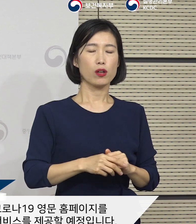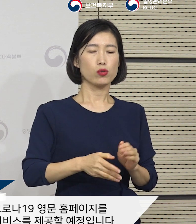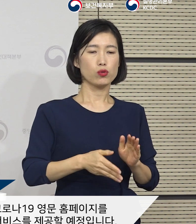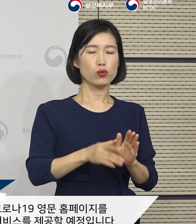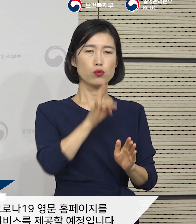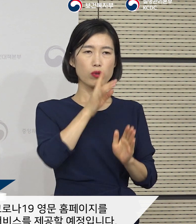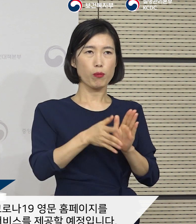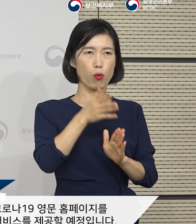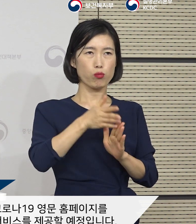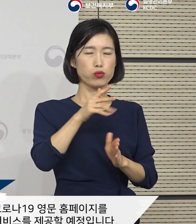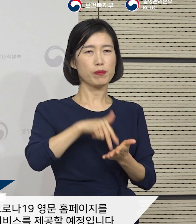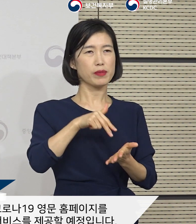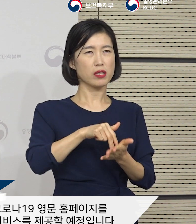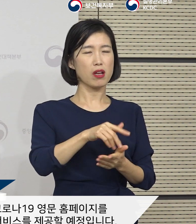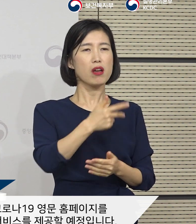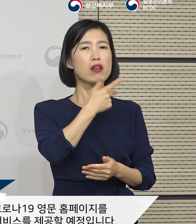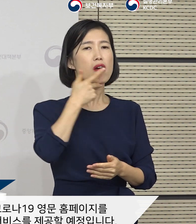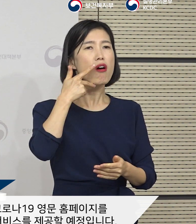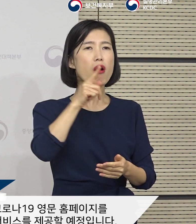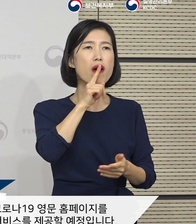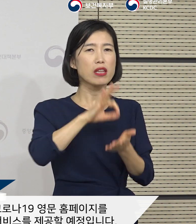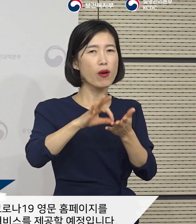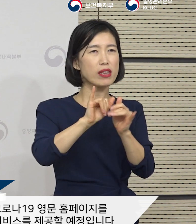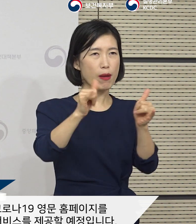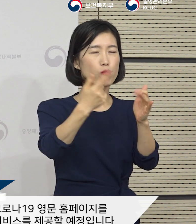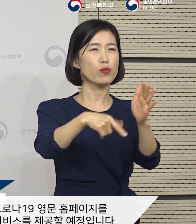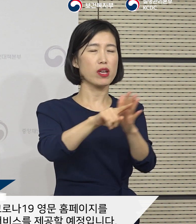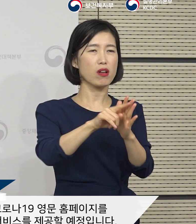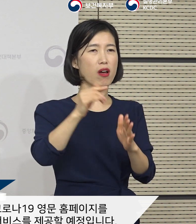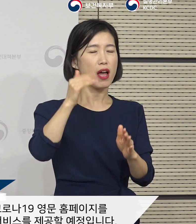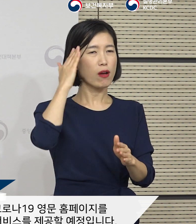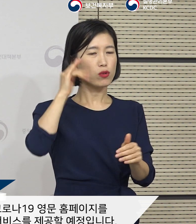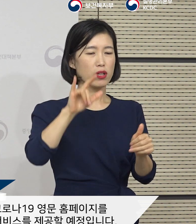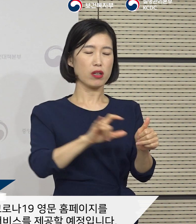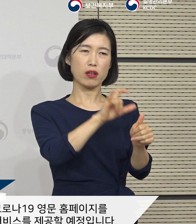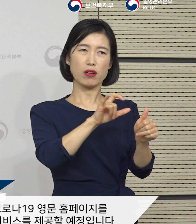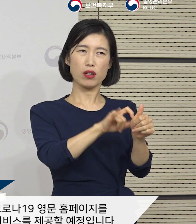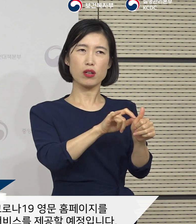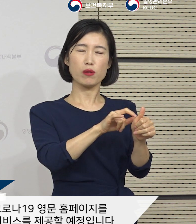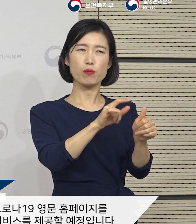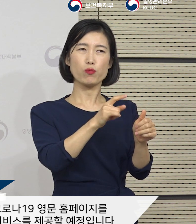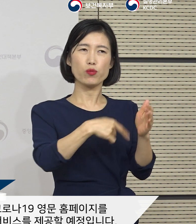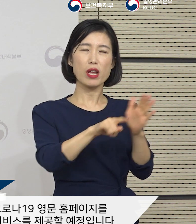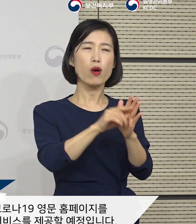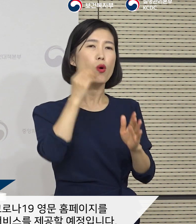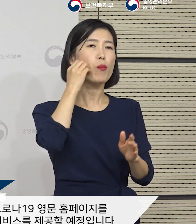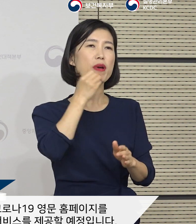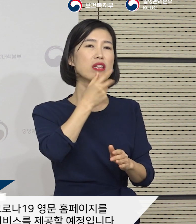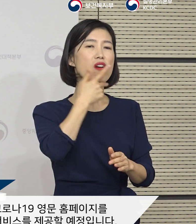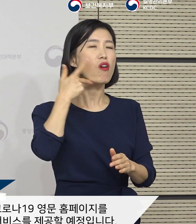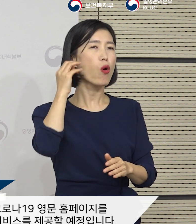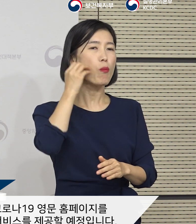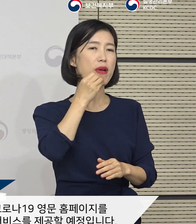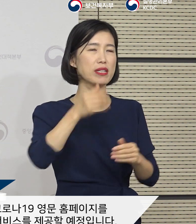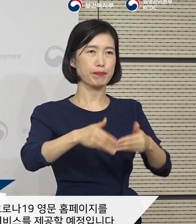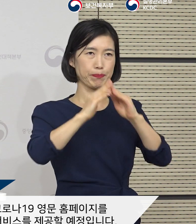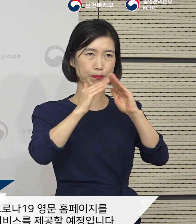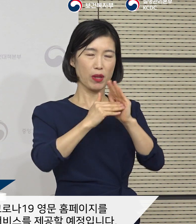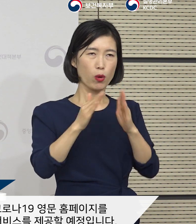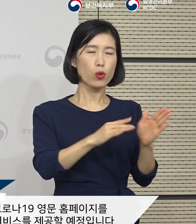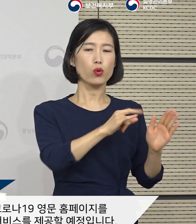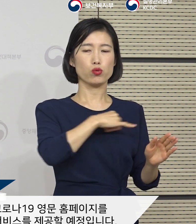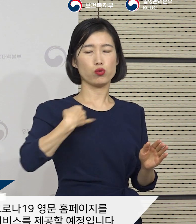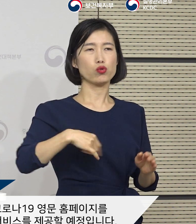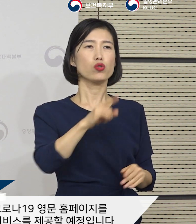중대본은 외국어 사용자를 위해 어제부터 대한민국 코로나19 영문 홈페이지를 개설하였고 오늘부터는 중문